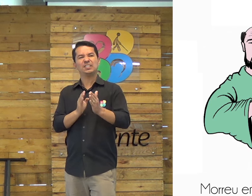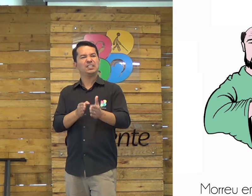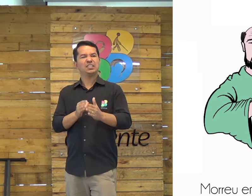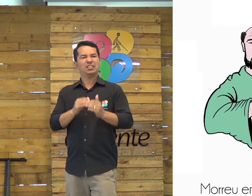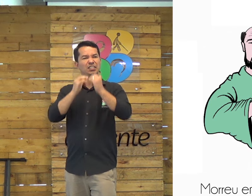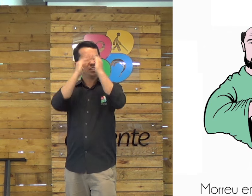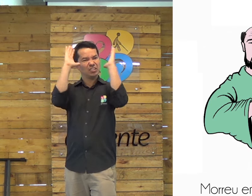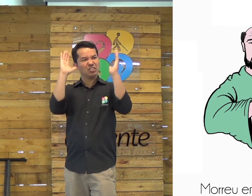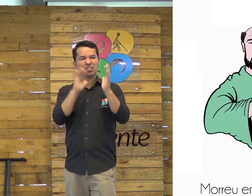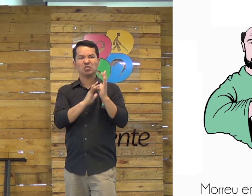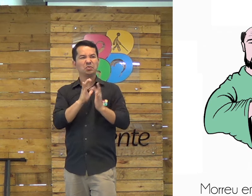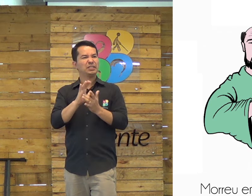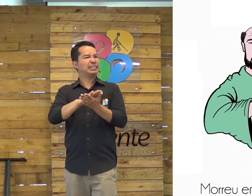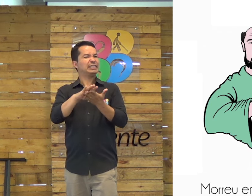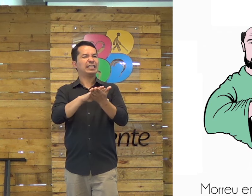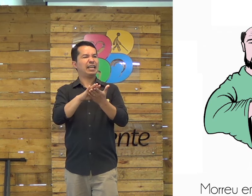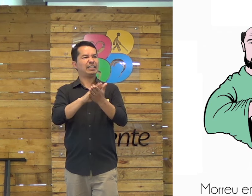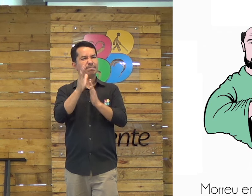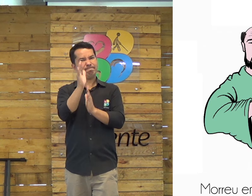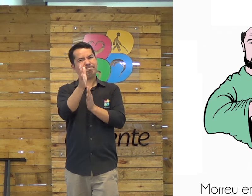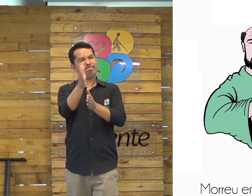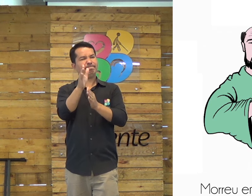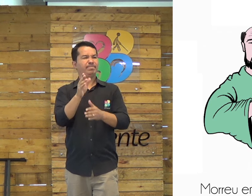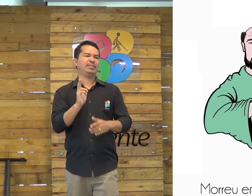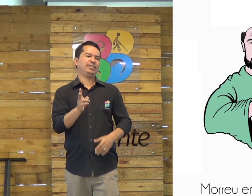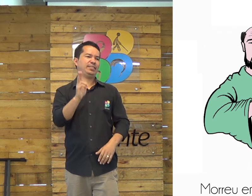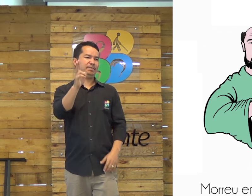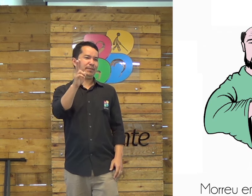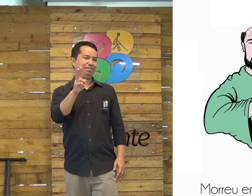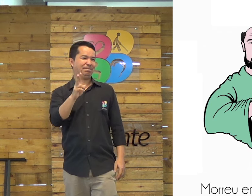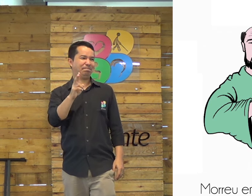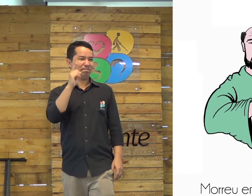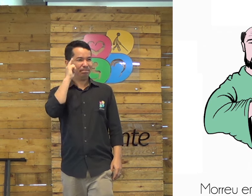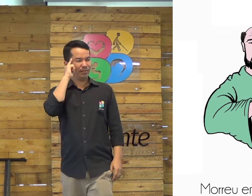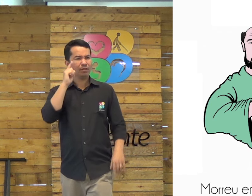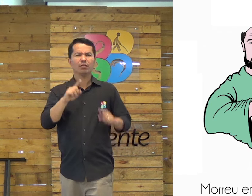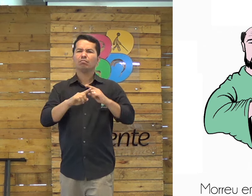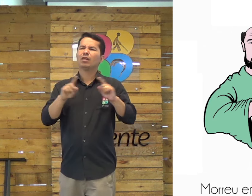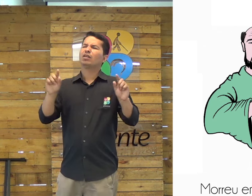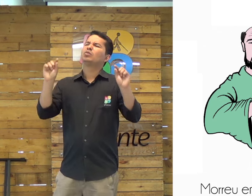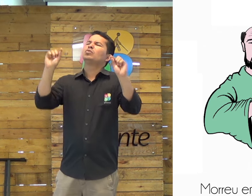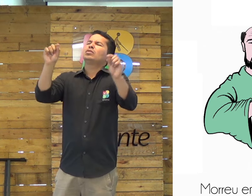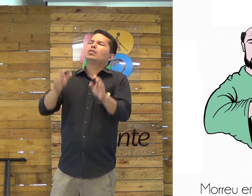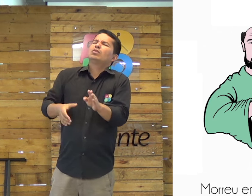manteve firme na fé. Fez o que tinha para fazer. Sempre.